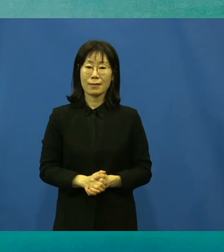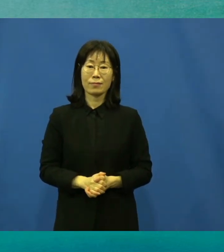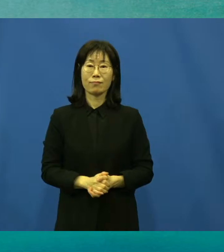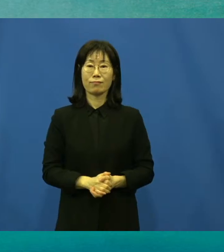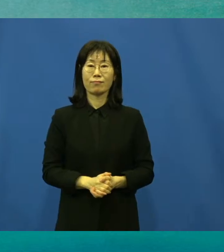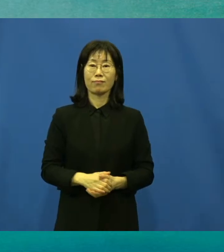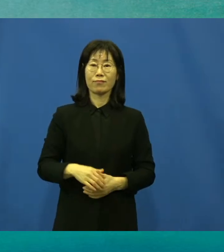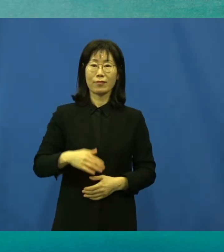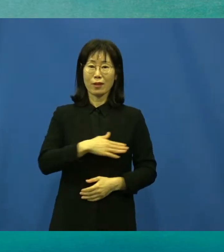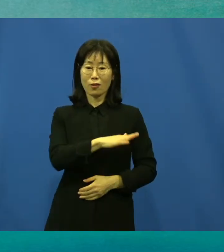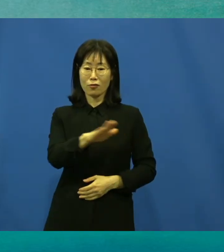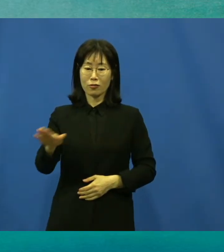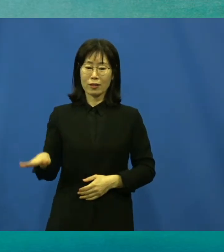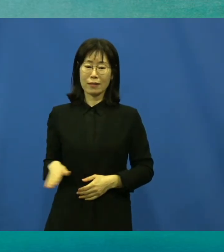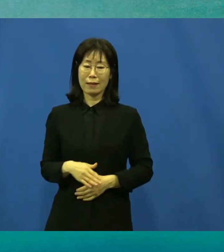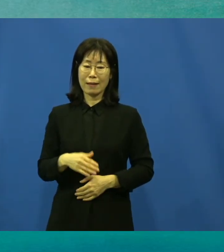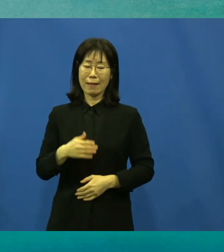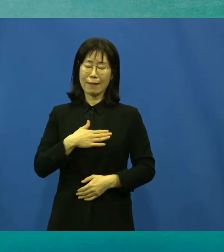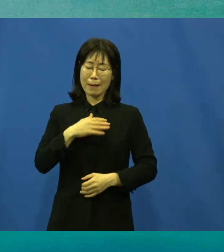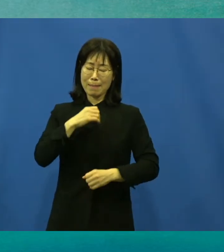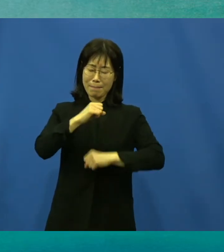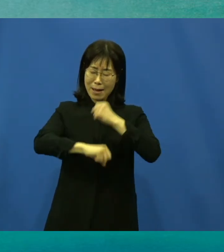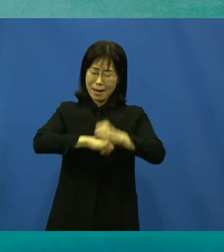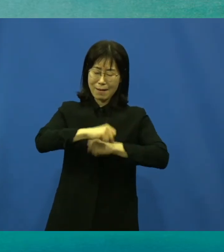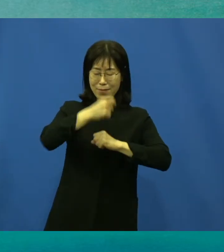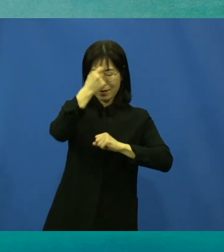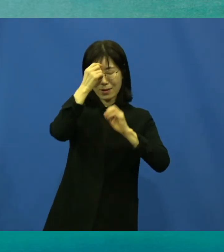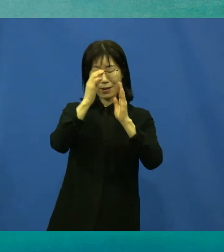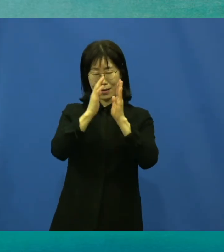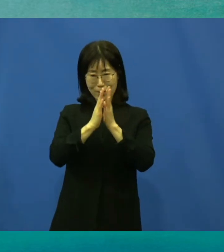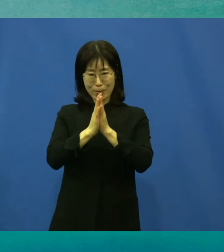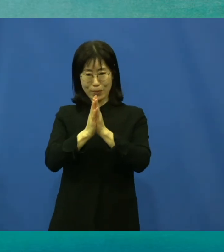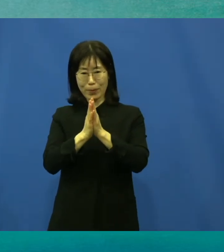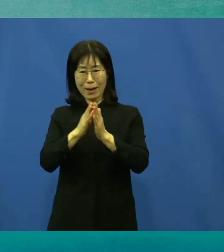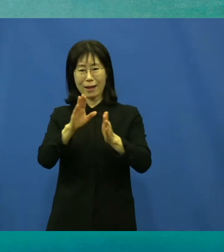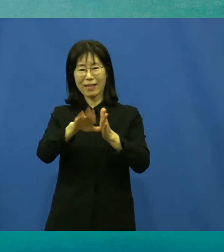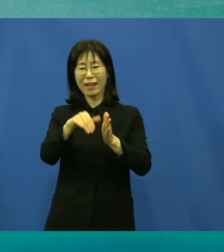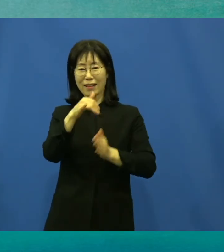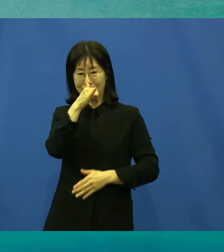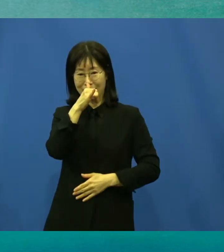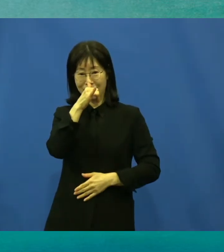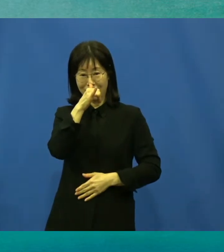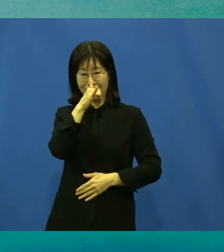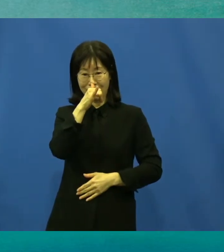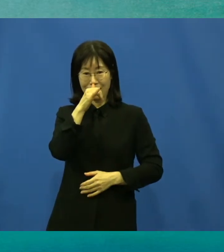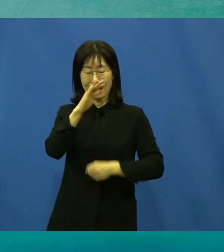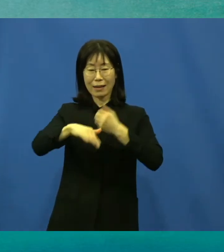쉬워요. 그런데 기도는 전혀 새로운 삶의 방식으로 우리를 인도하시는 거예요.